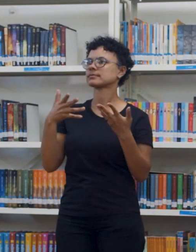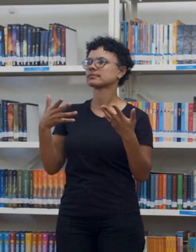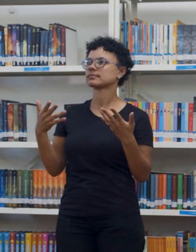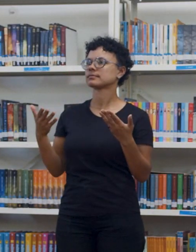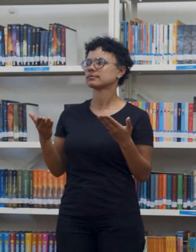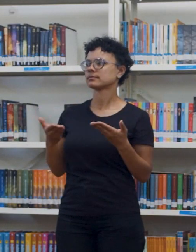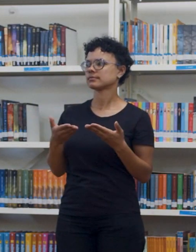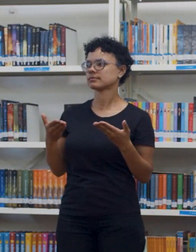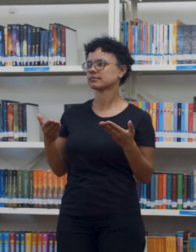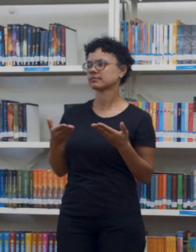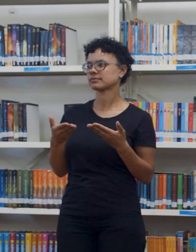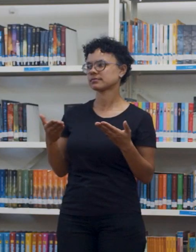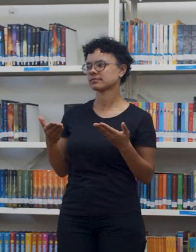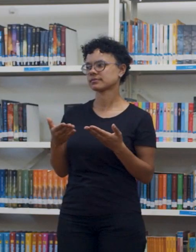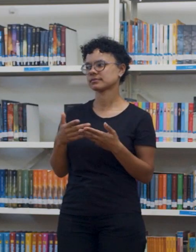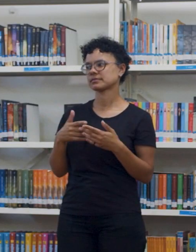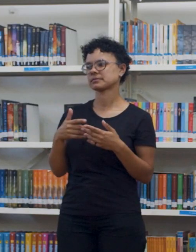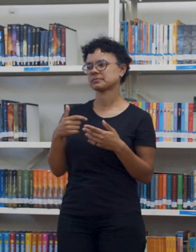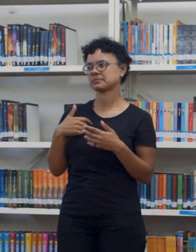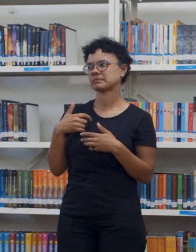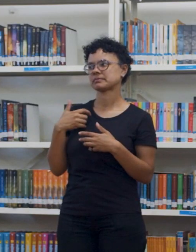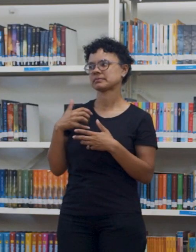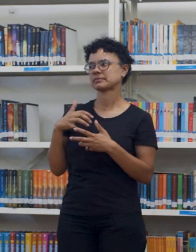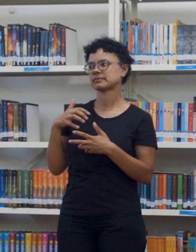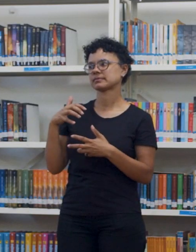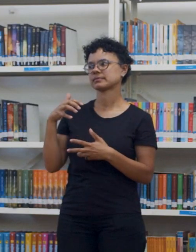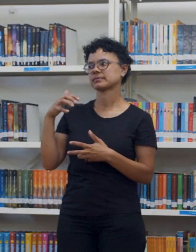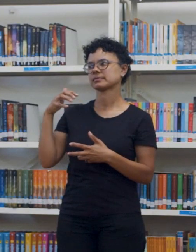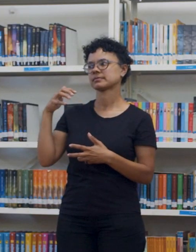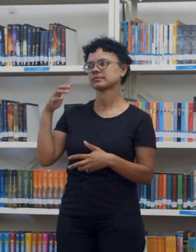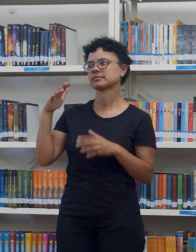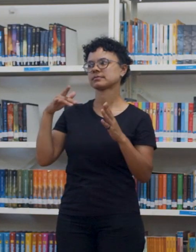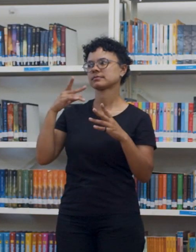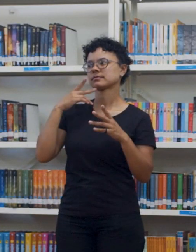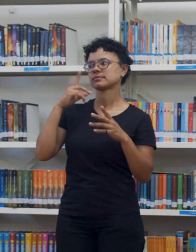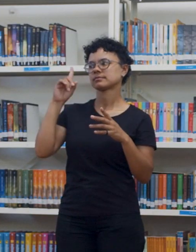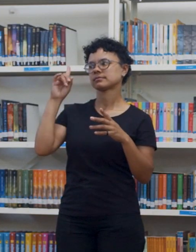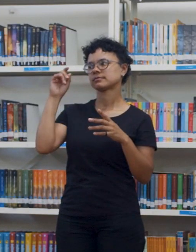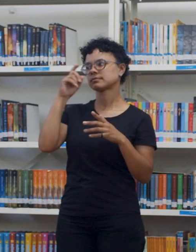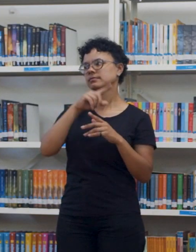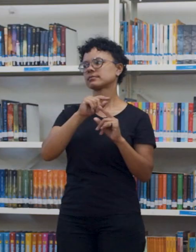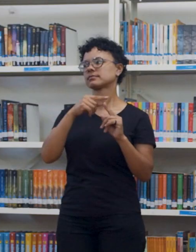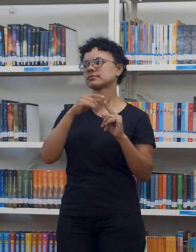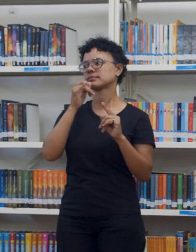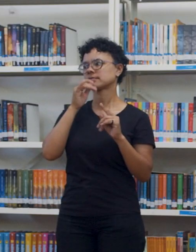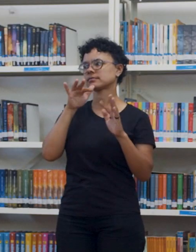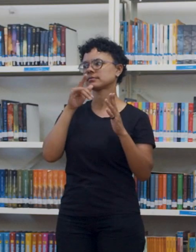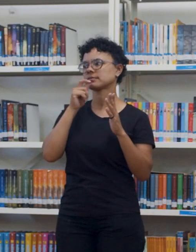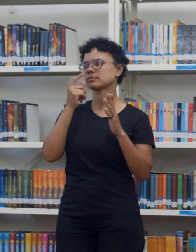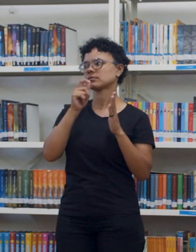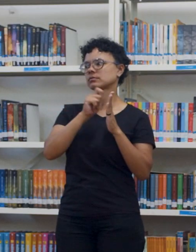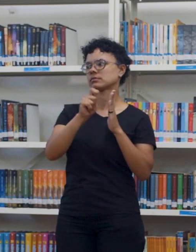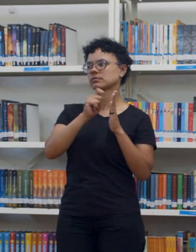agora, nas alturas dos meus anos, eu tenho tido um pouco de dificuldade. Por exemplo, eu quero escrever determinada